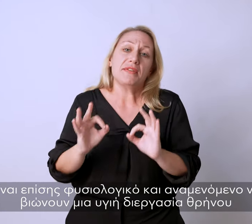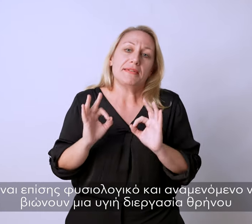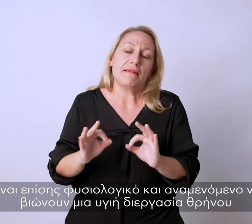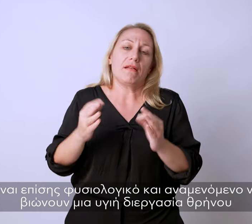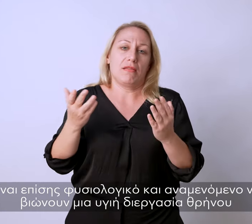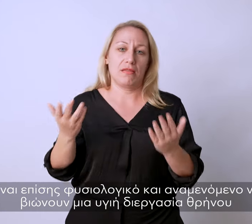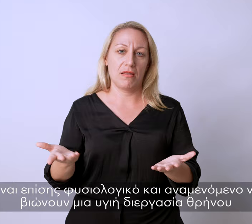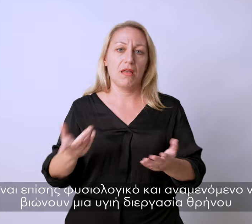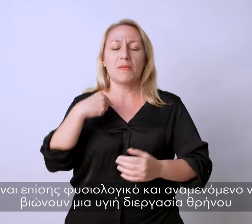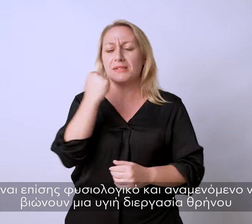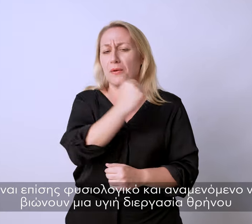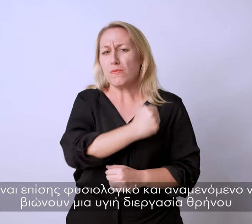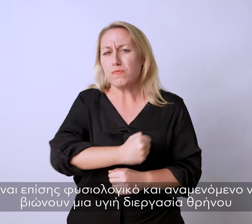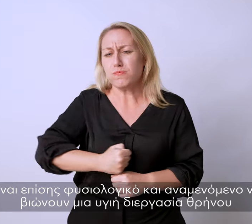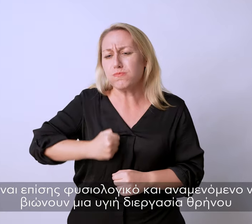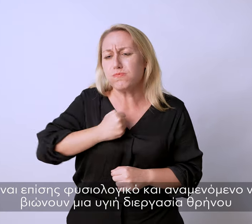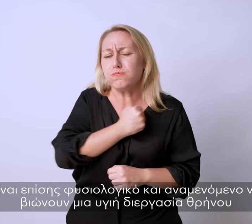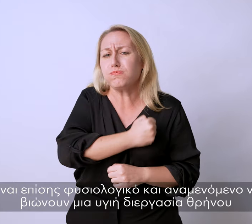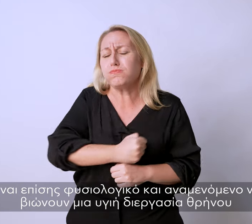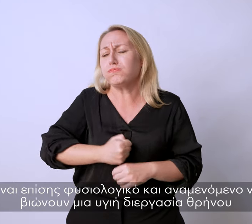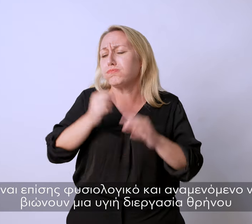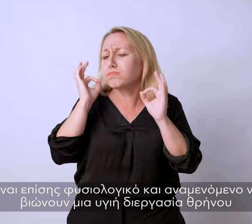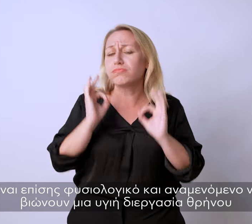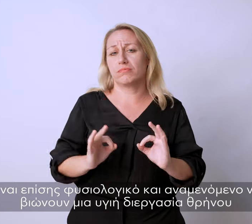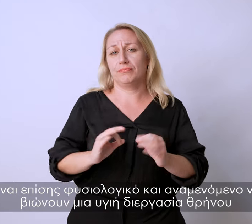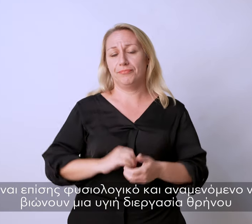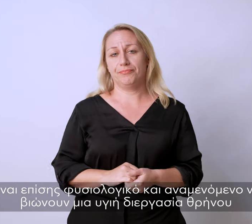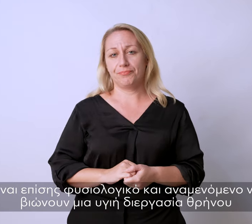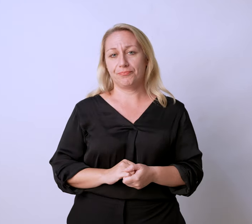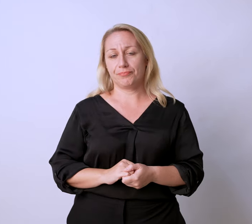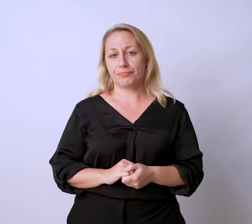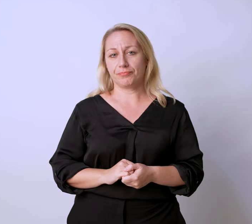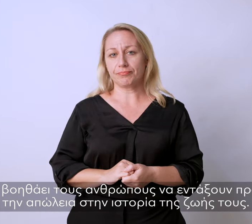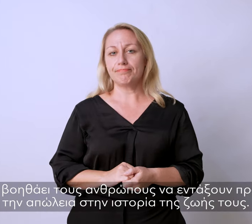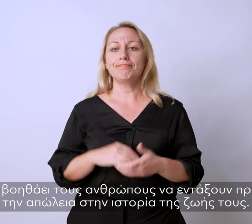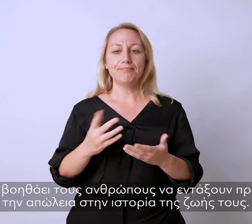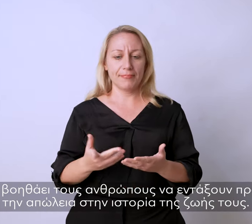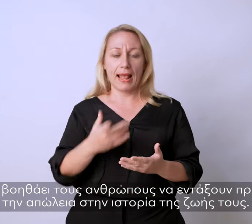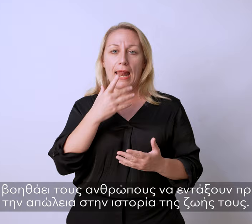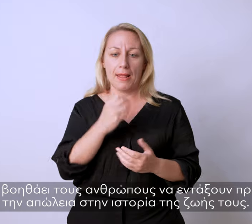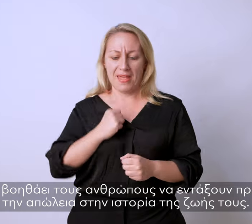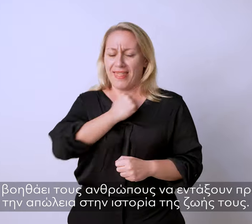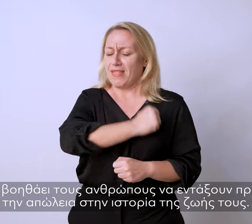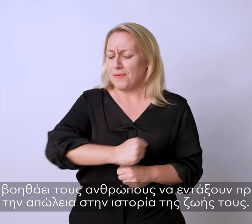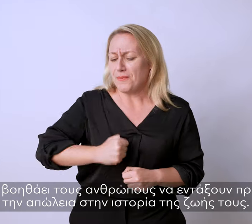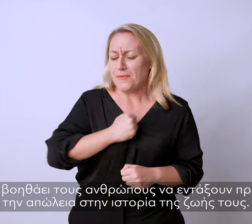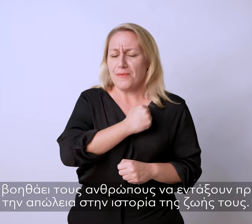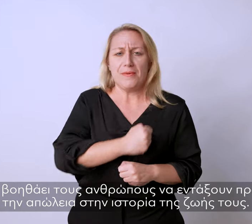αναμενόμενο να βιώνουν μια υγιή διεργασία θρήνου. Ο θρήνος βοηθάει τους ανθρώπους να εντάξουν